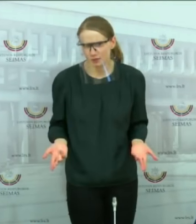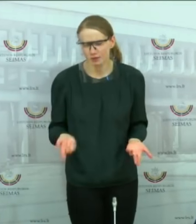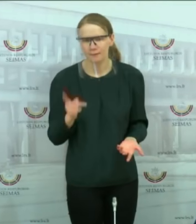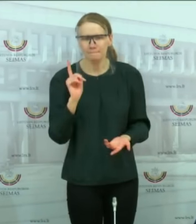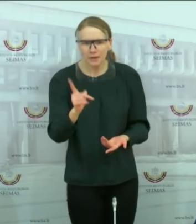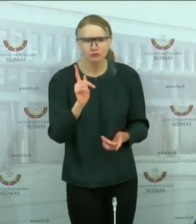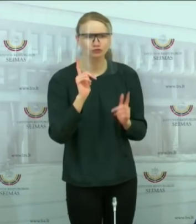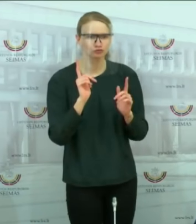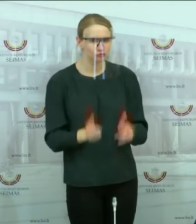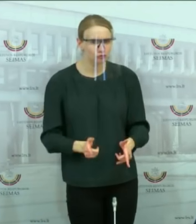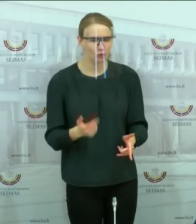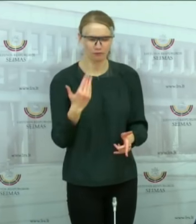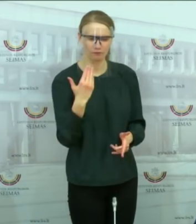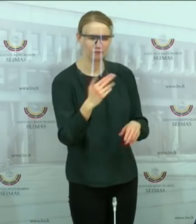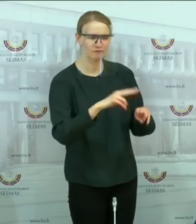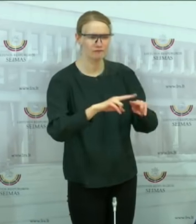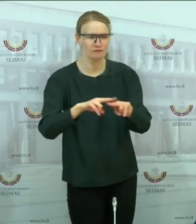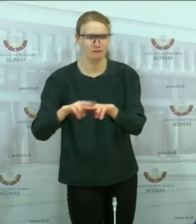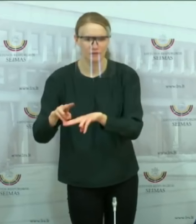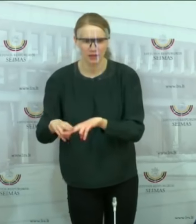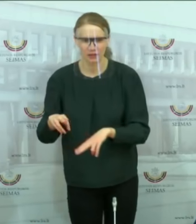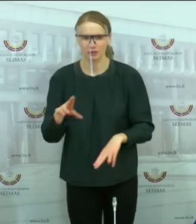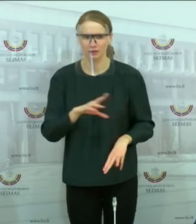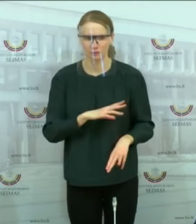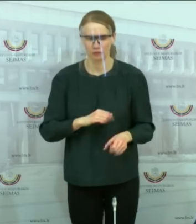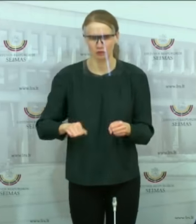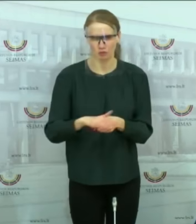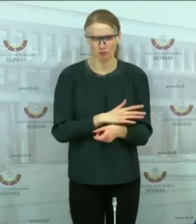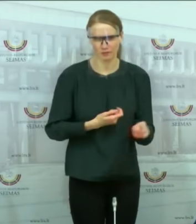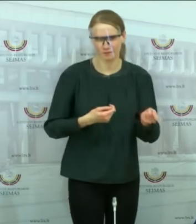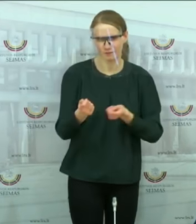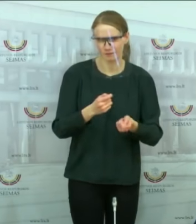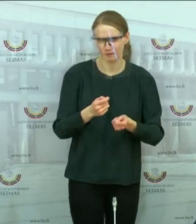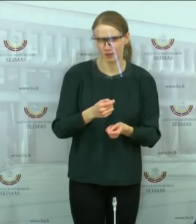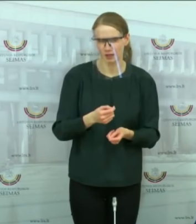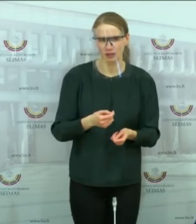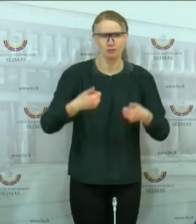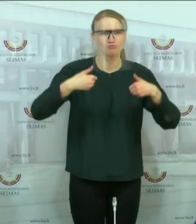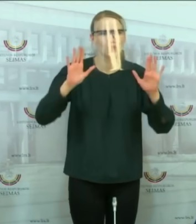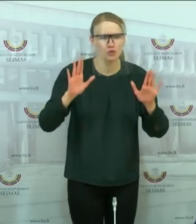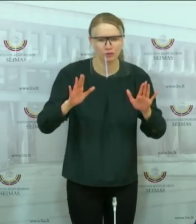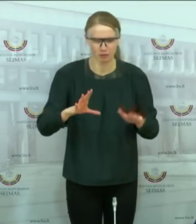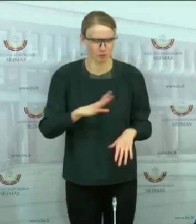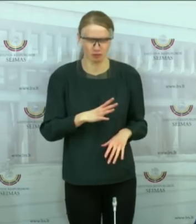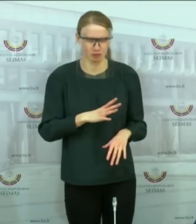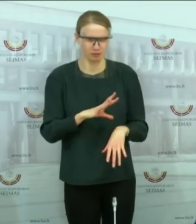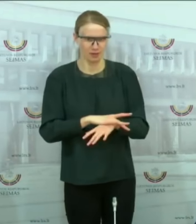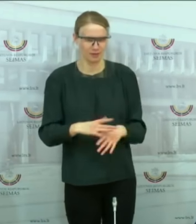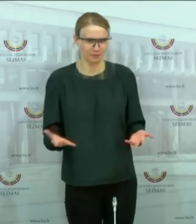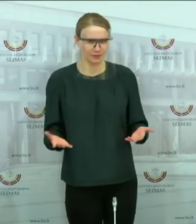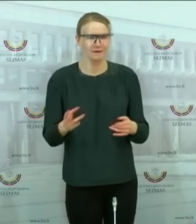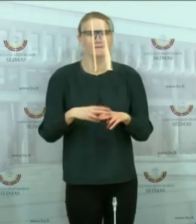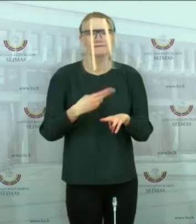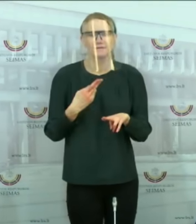galimybės pasakyti, kurioje vietoje buvo nebesuvaldyta situacija, kur virusas išplito, nebegalėtumėm. Už tai ir